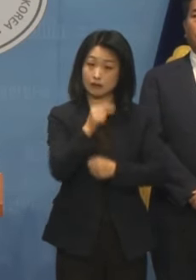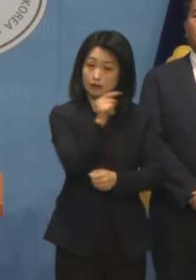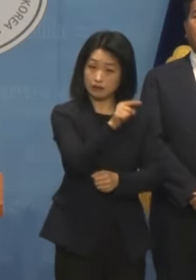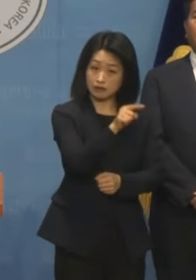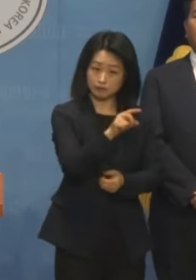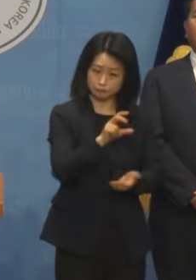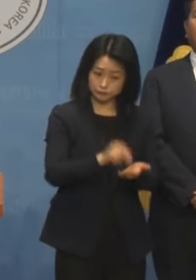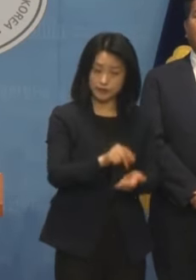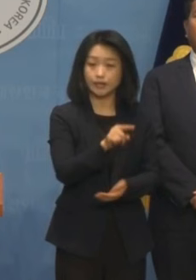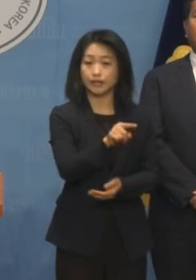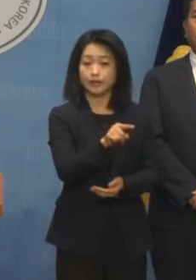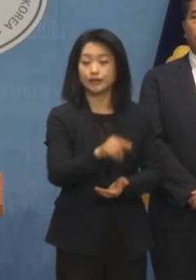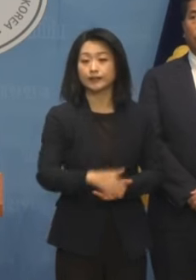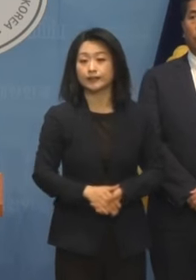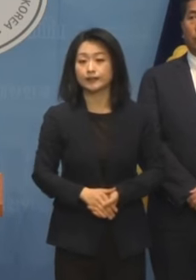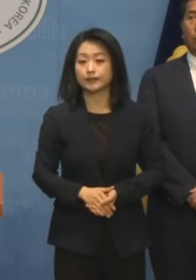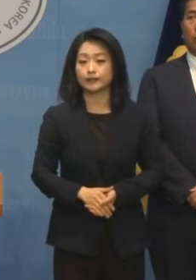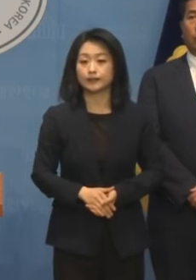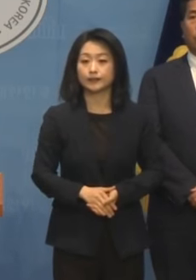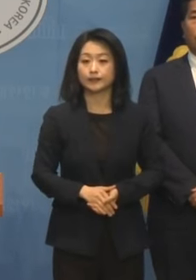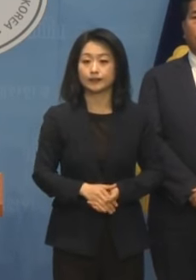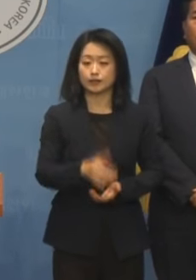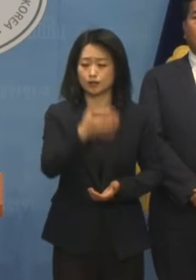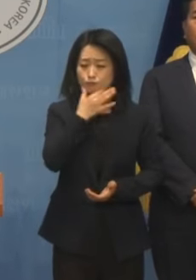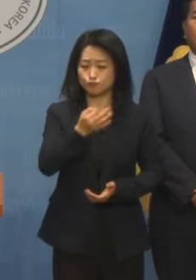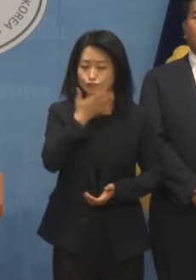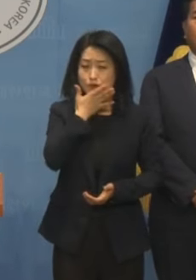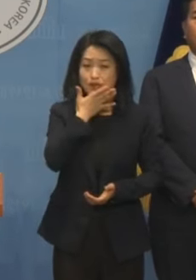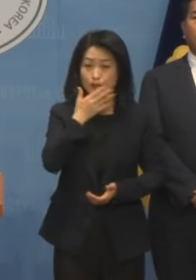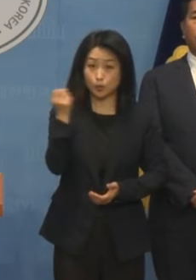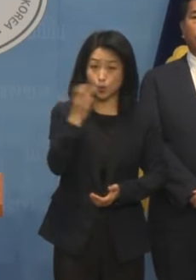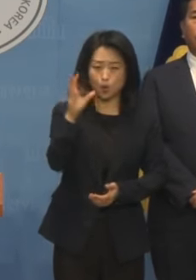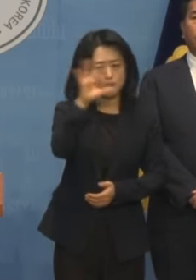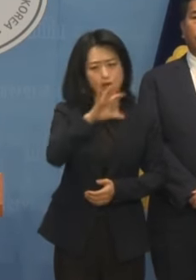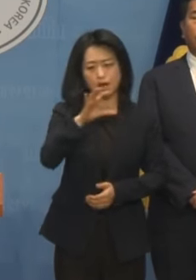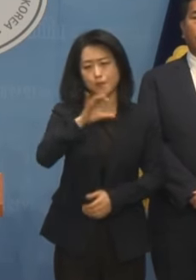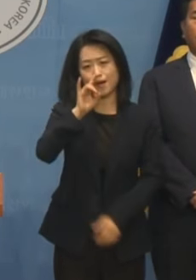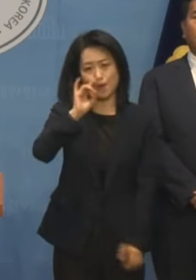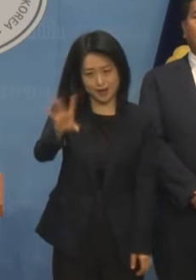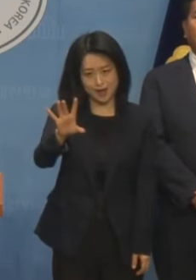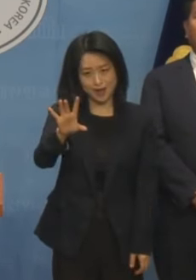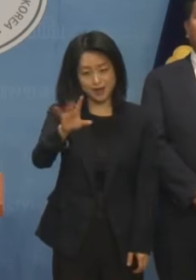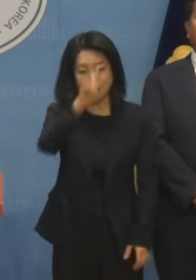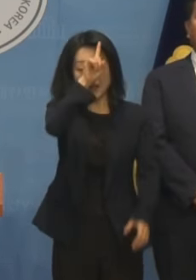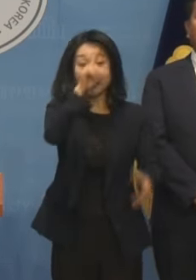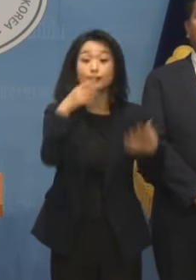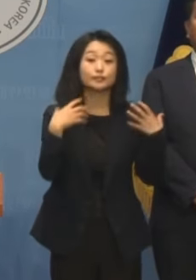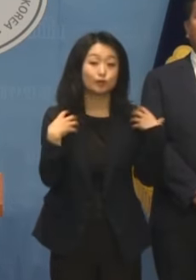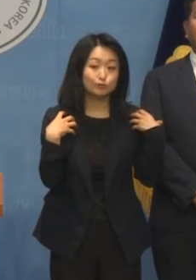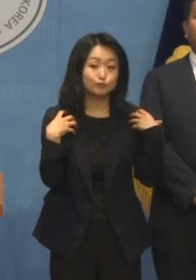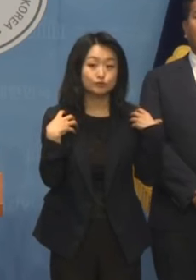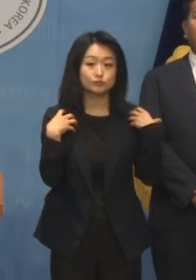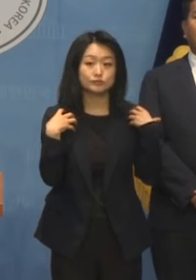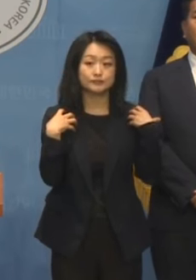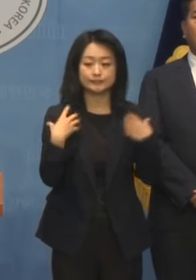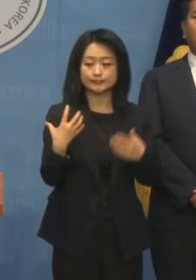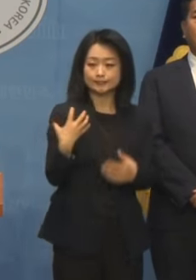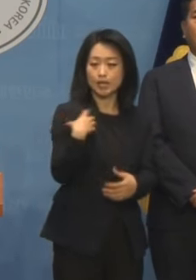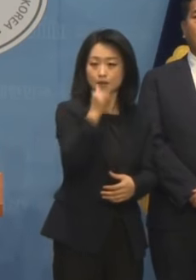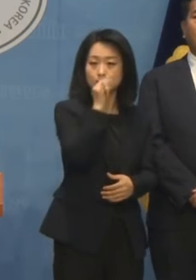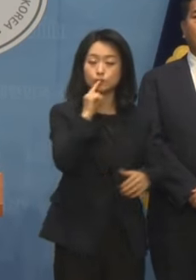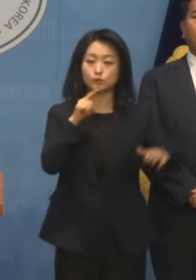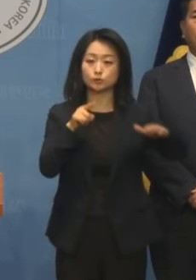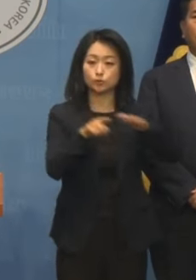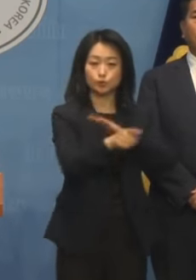받아 마땅합니다. 지난날의 불행이 다시는 반복되지 않도록 정부 당국의 적극적이고 책임 있는